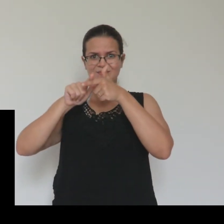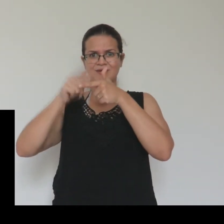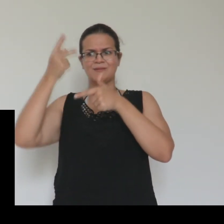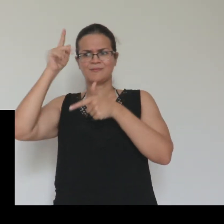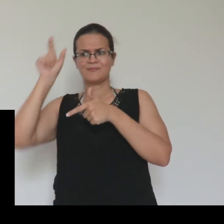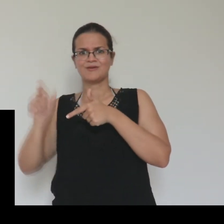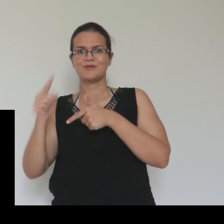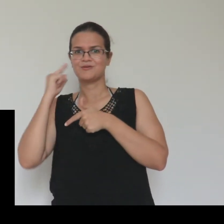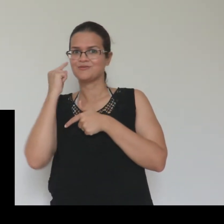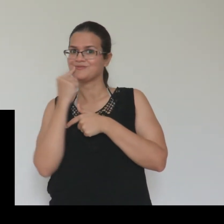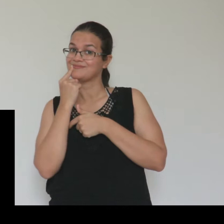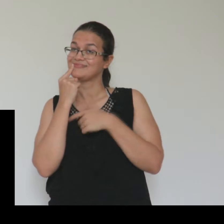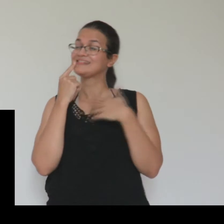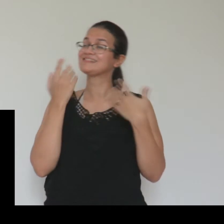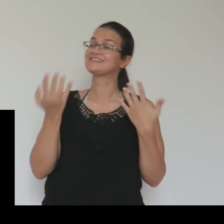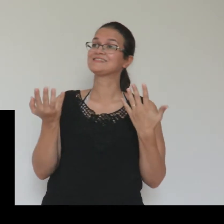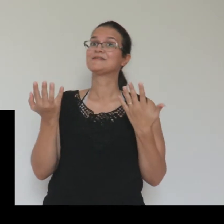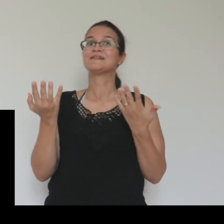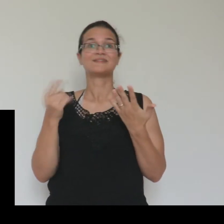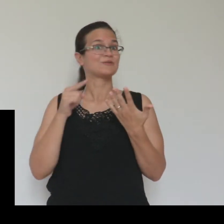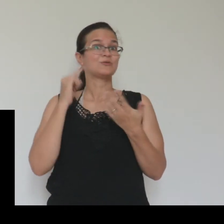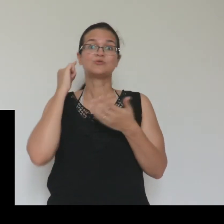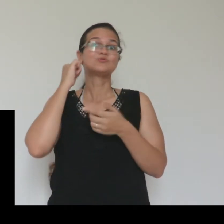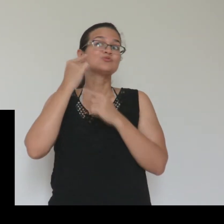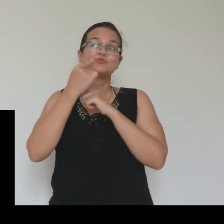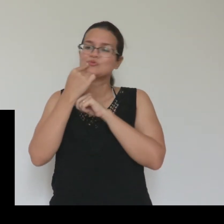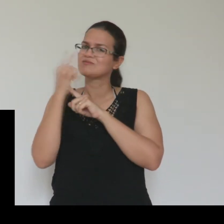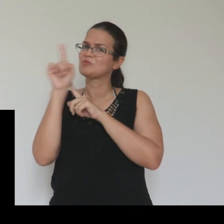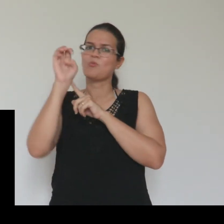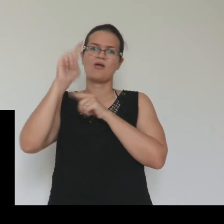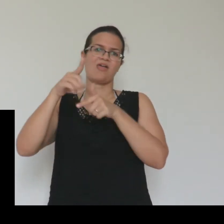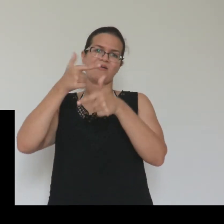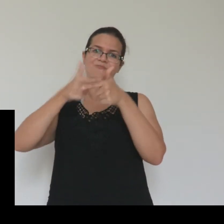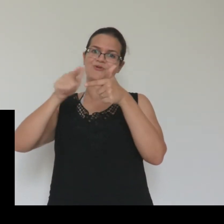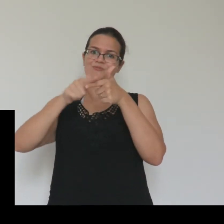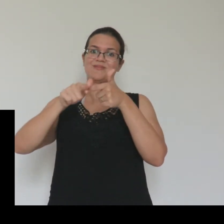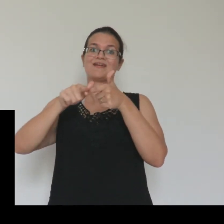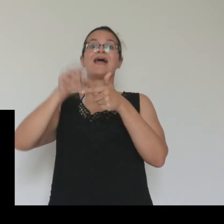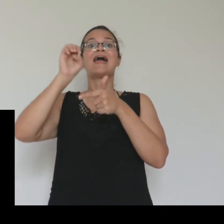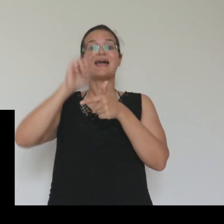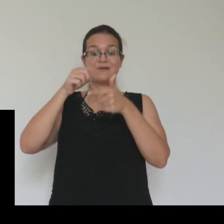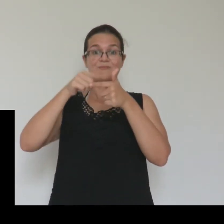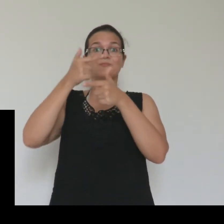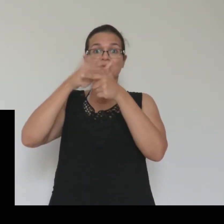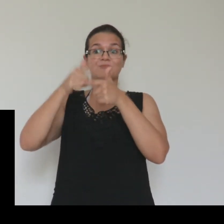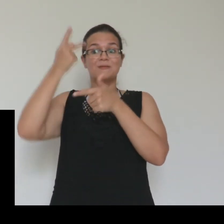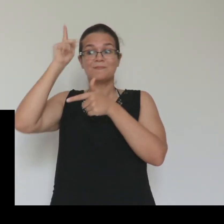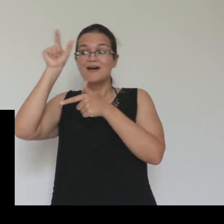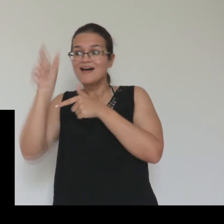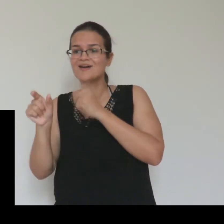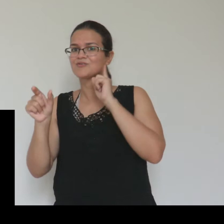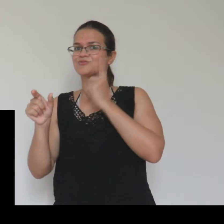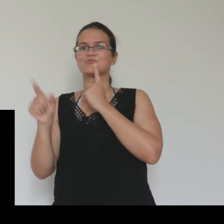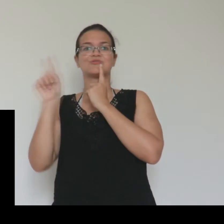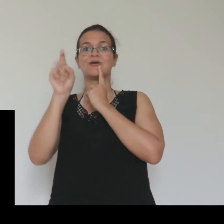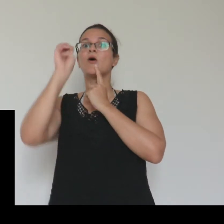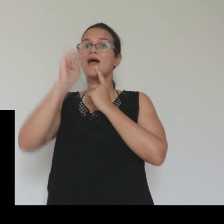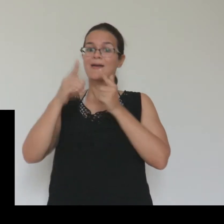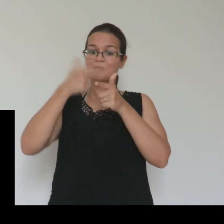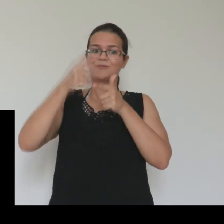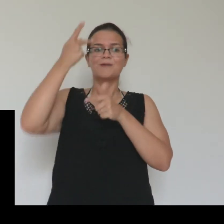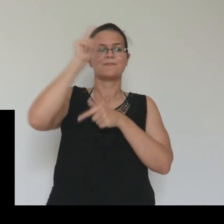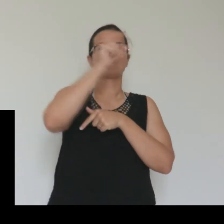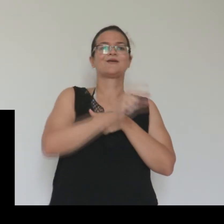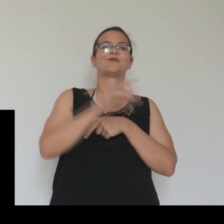A surdez é um problema para nós. Então, a gente vai ver ali na história dos surdos, onde durante anos muitas pessoas